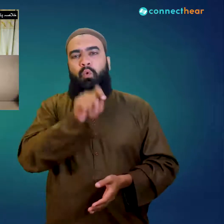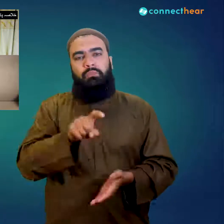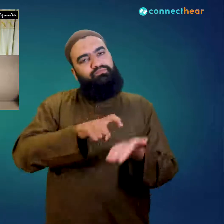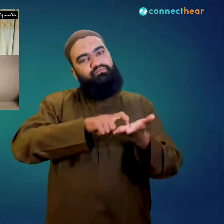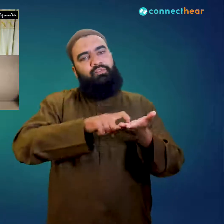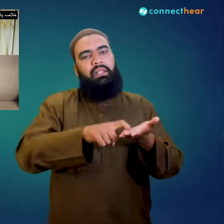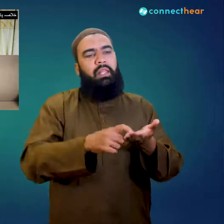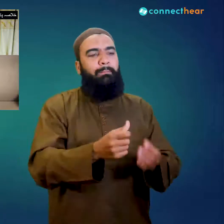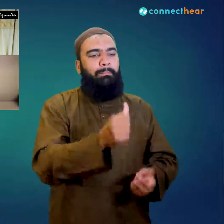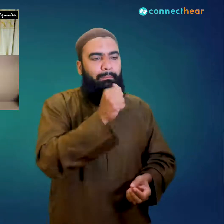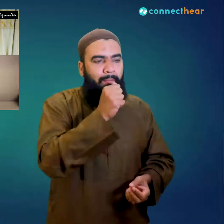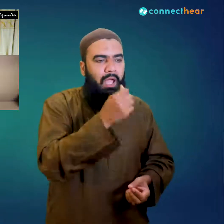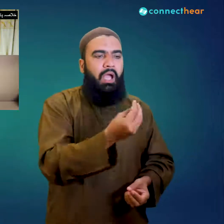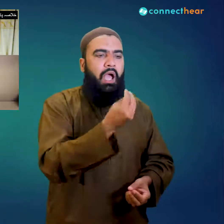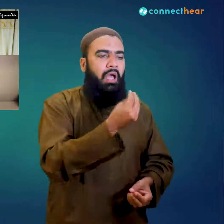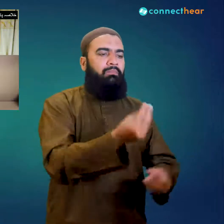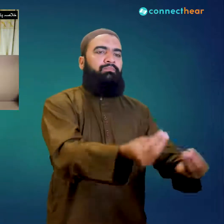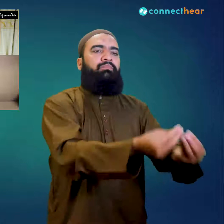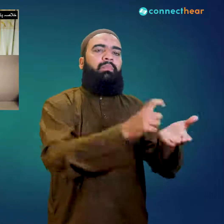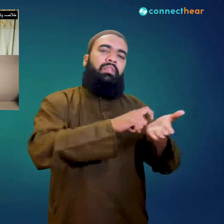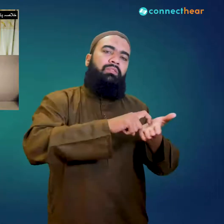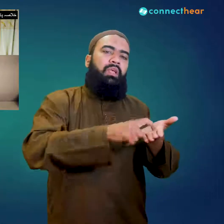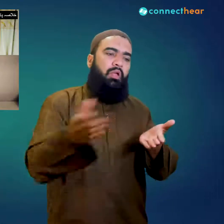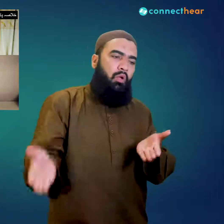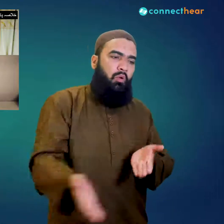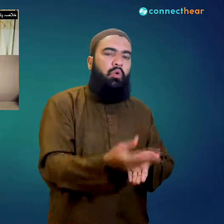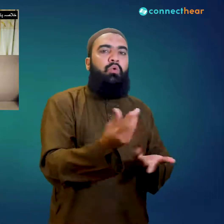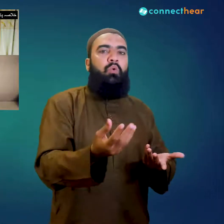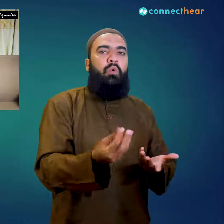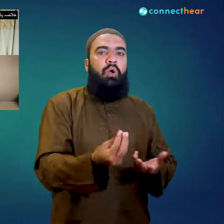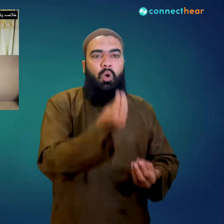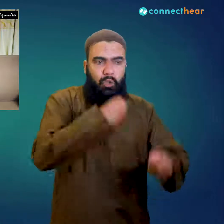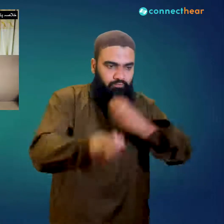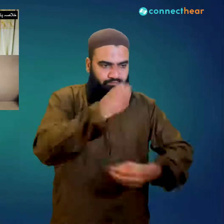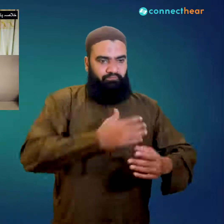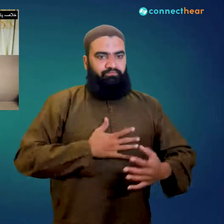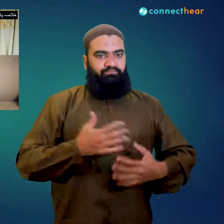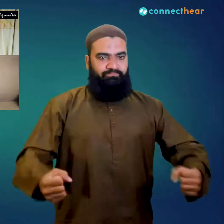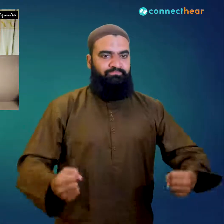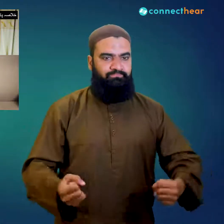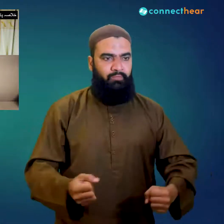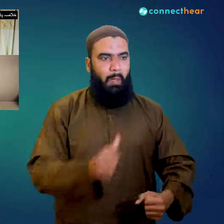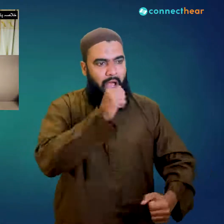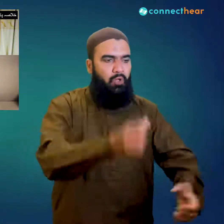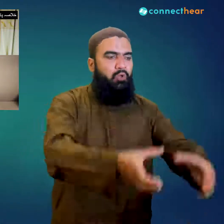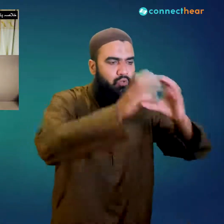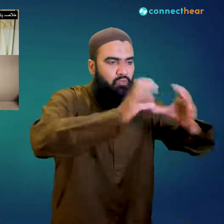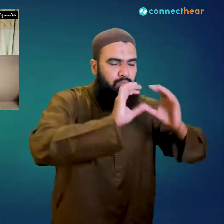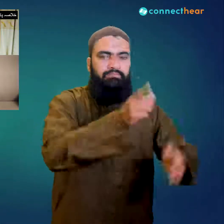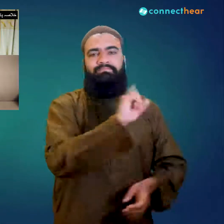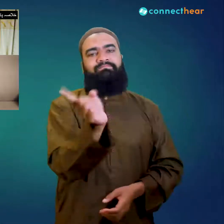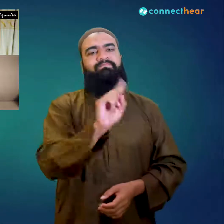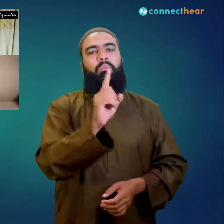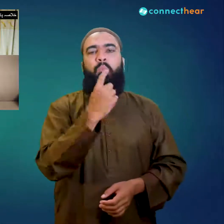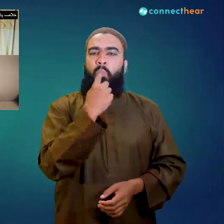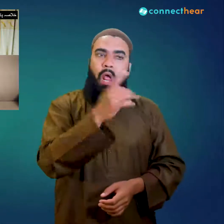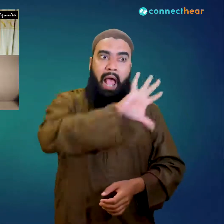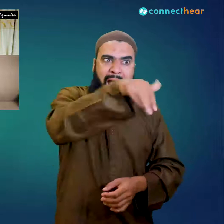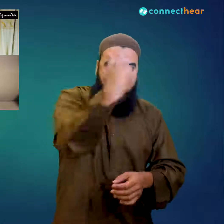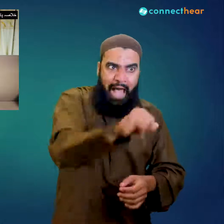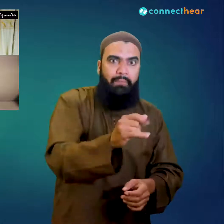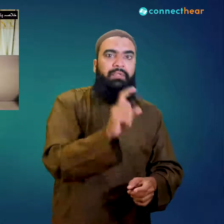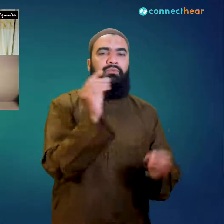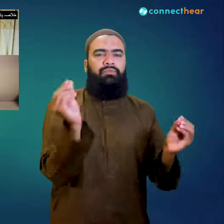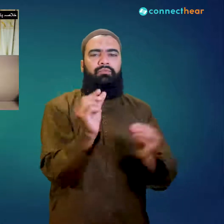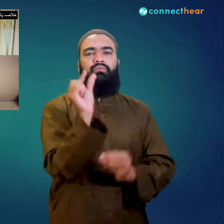اس کے اندر دے دی گئی شریعت کے جو احکامات میں جو اللہ رب العزت نے تخفیف رکھی ہے، جو سہولت اور آسانی